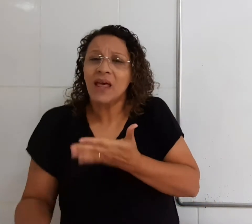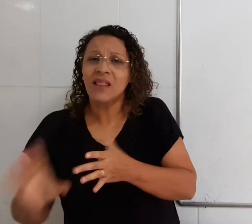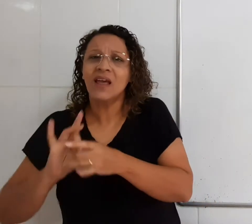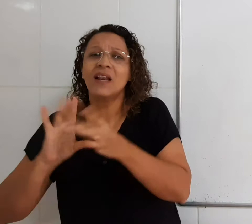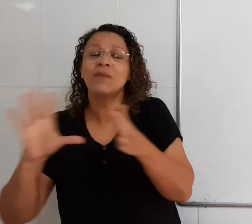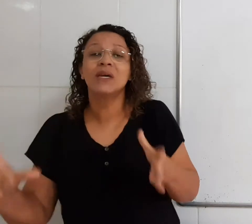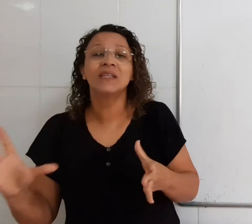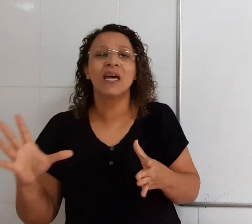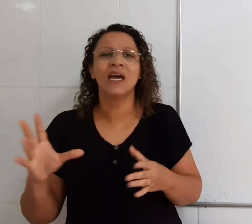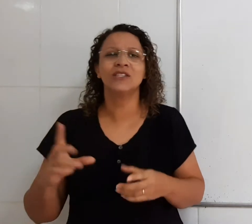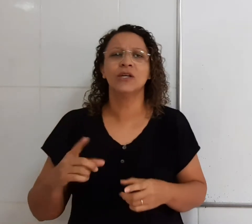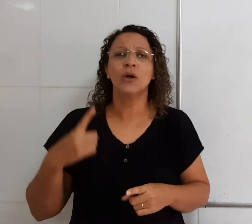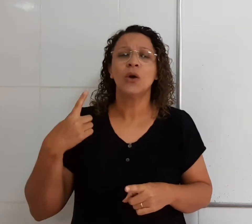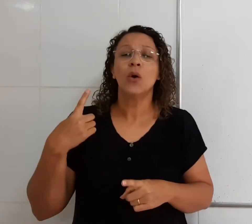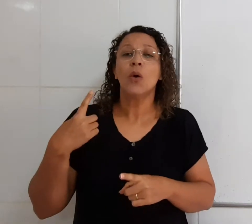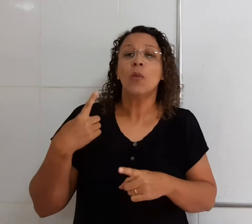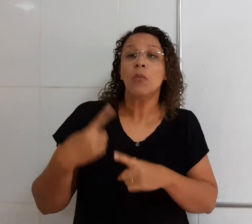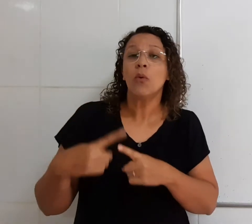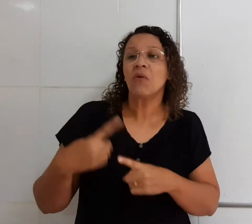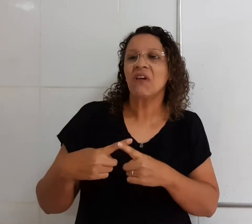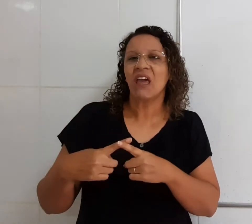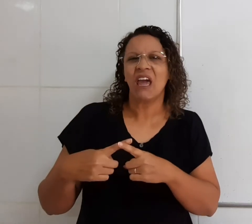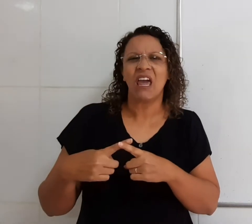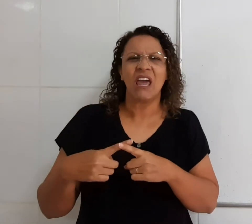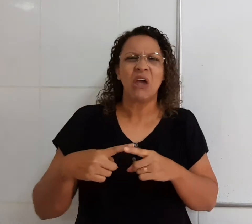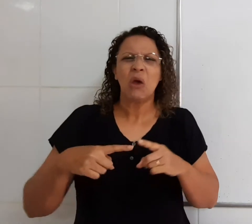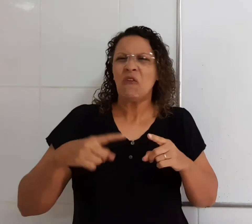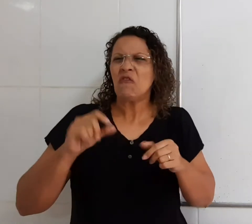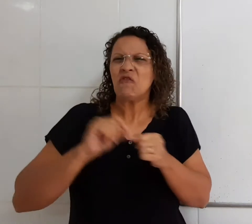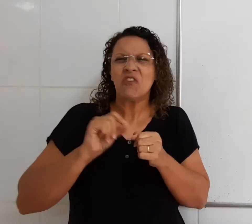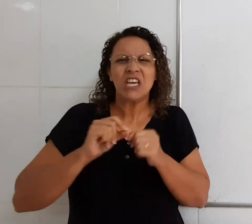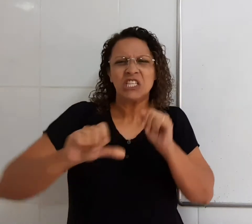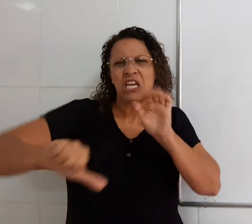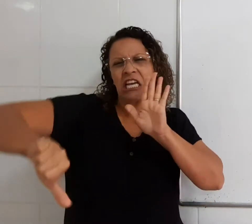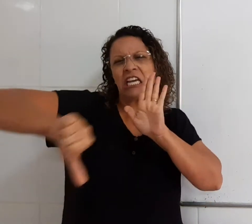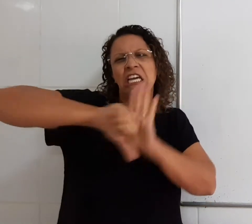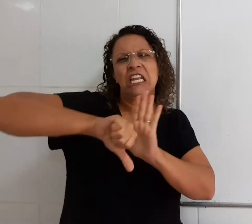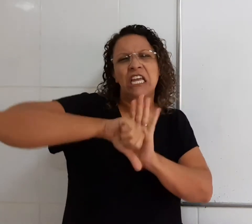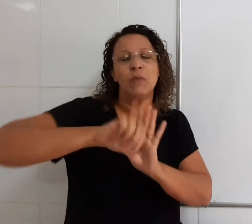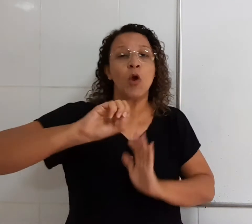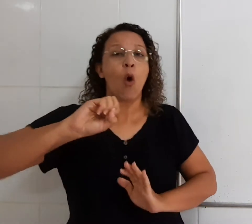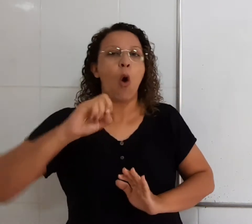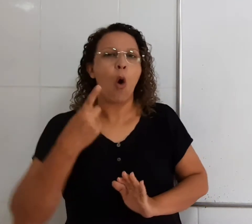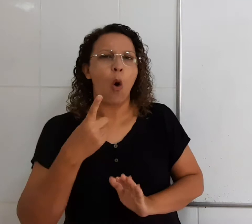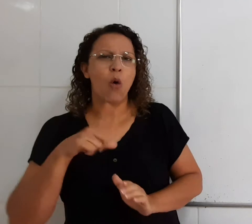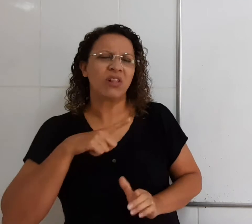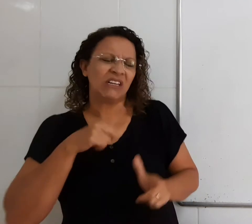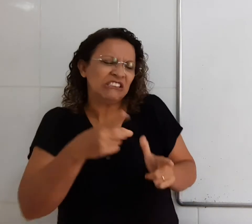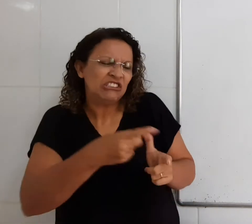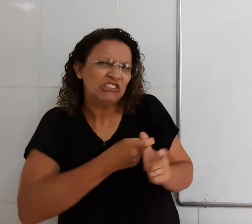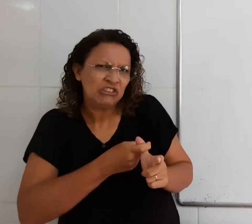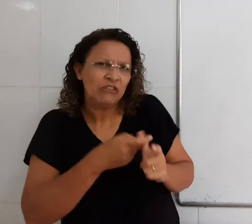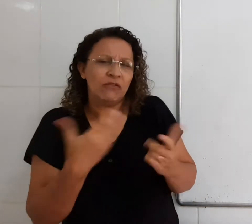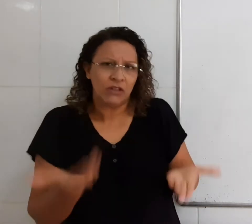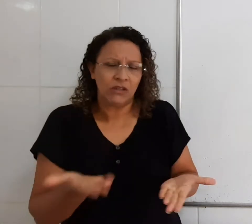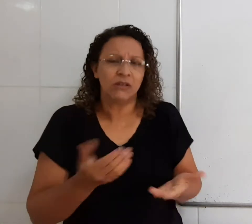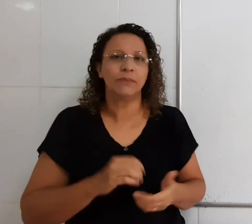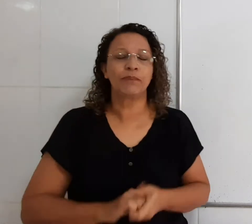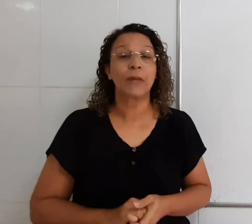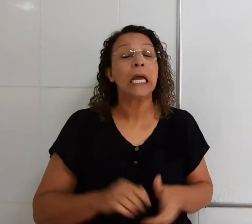por ter cometido algum crime ou por não conseguir pagar uma dívida. Também